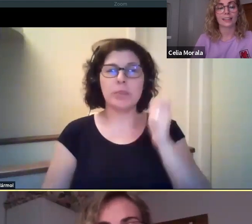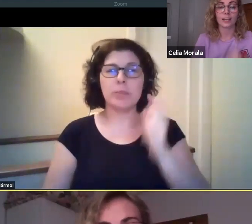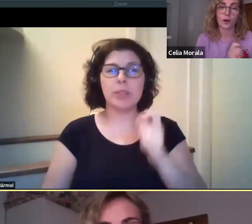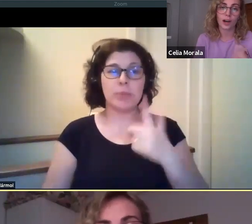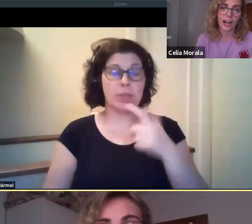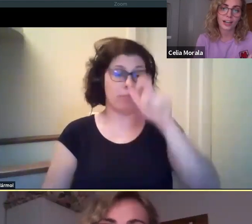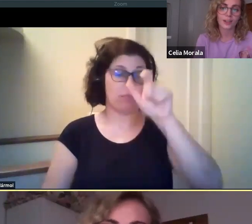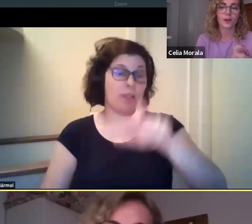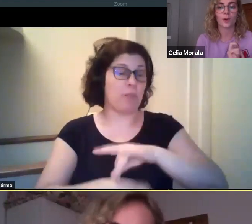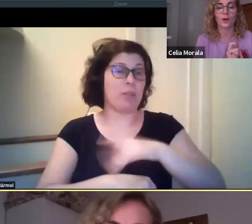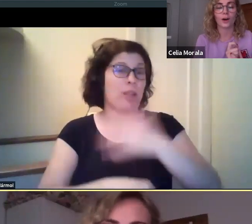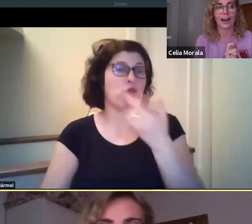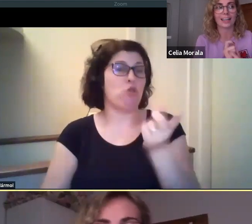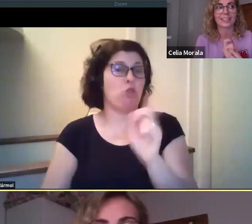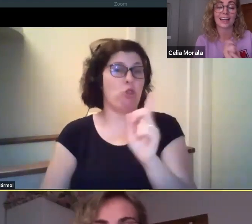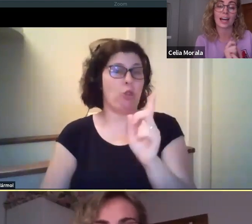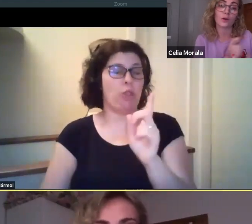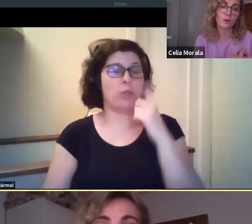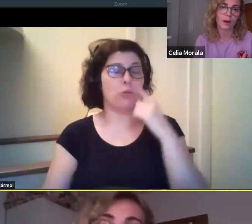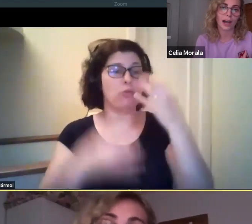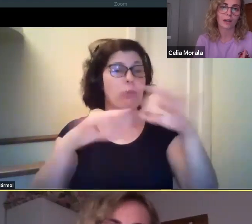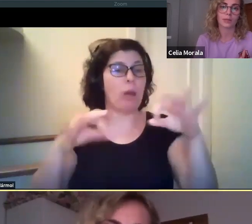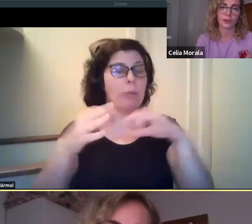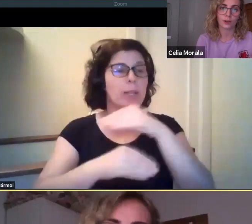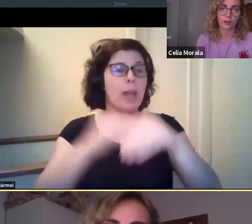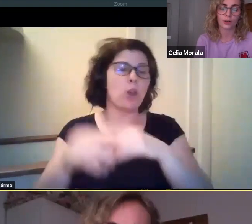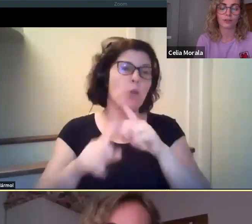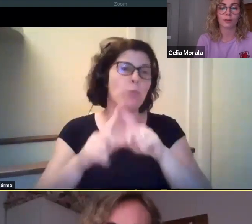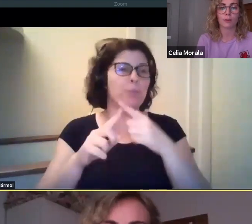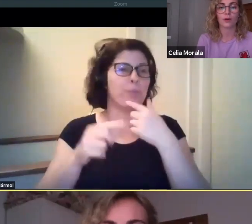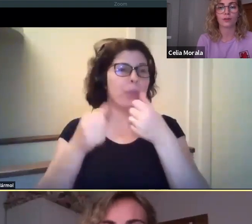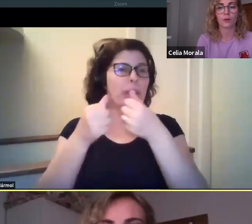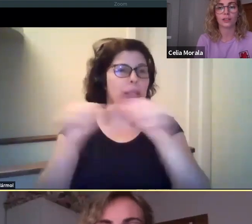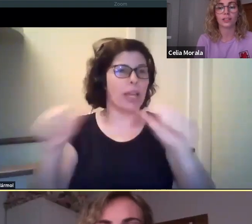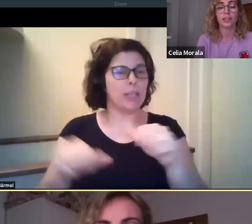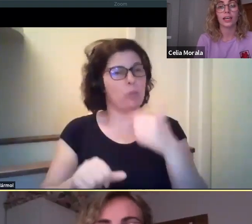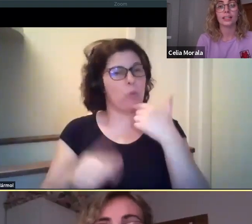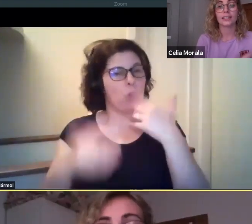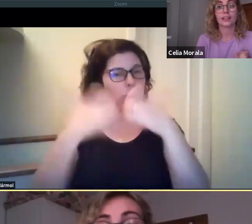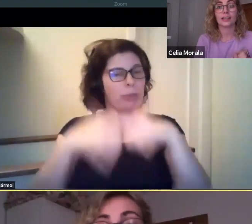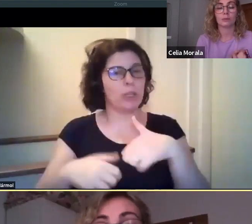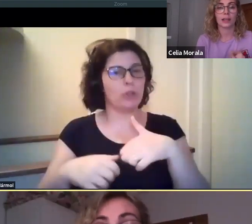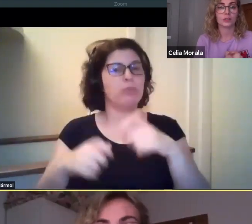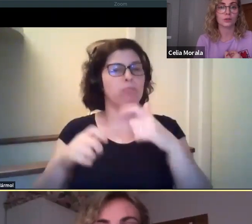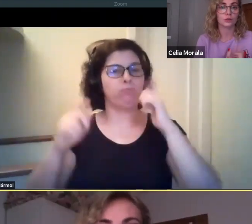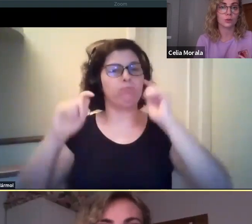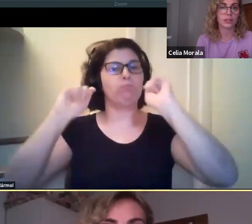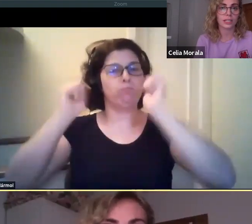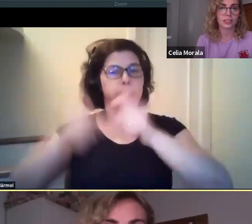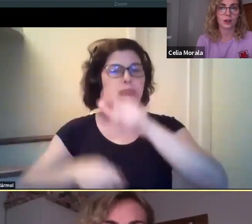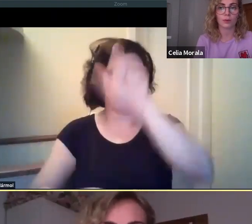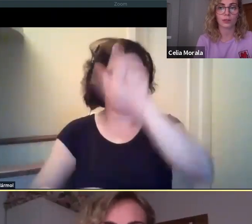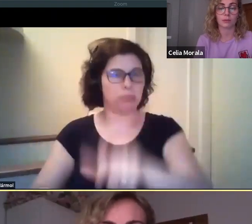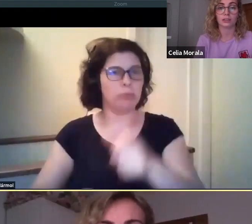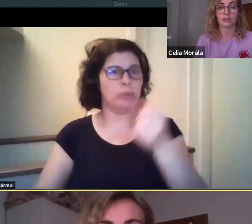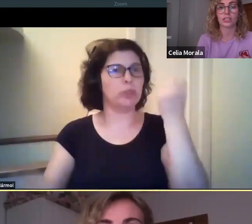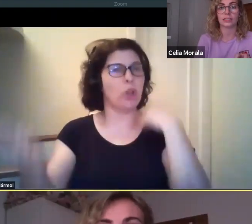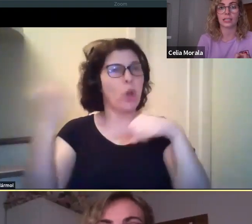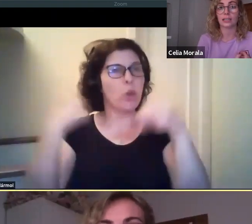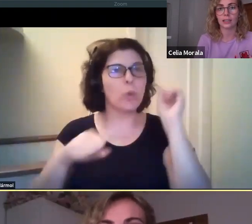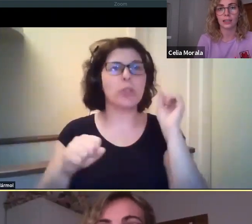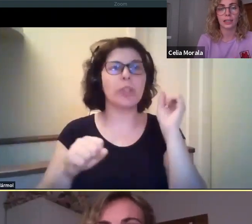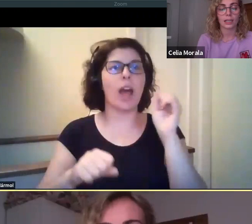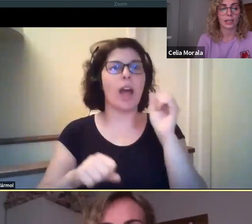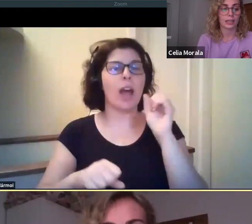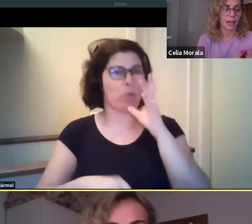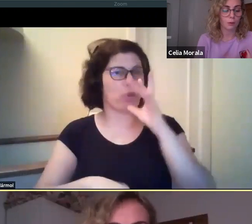a catalogar o a echar la culpa al menor con enfermedad poco frecuente de determinadas conductas y comportamientos que